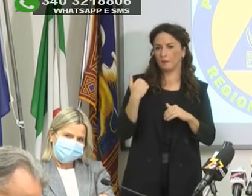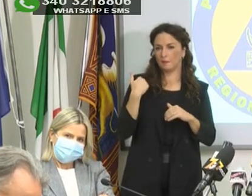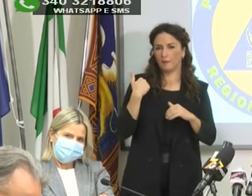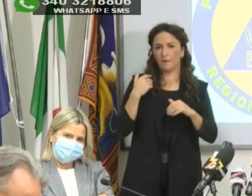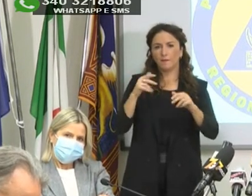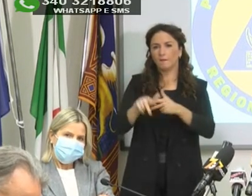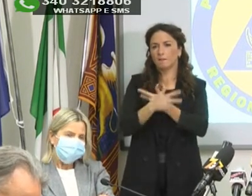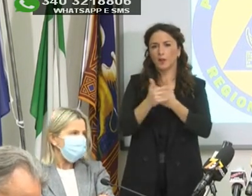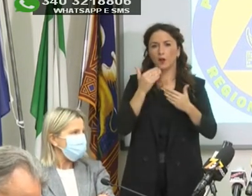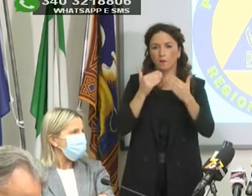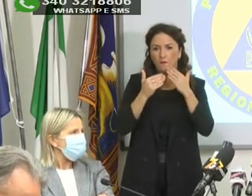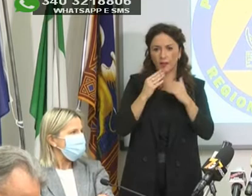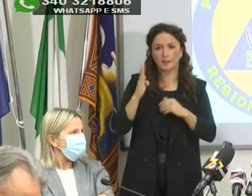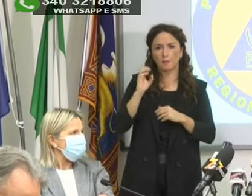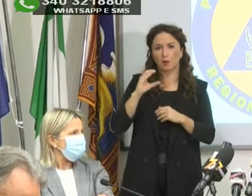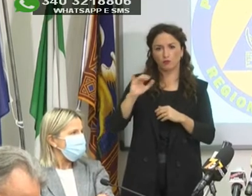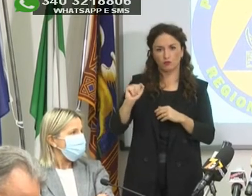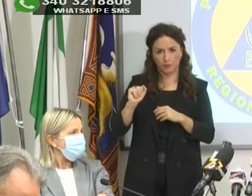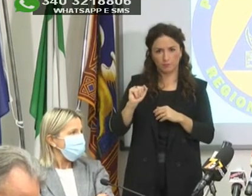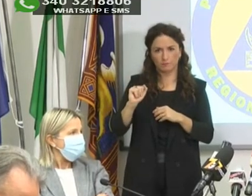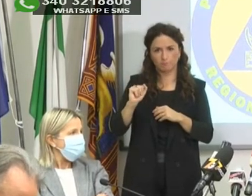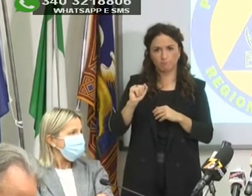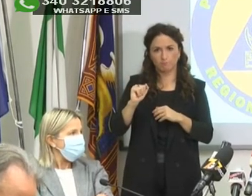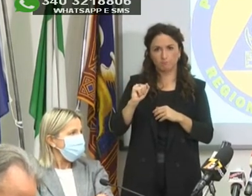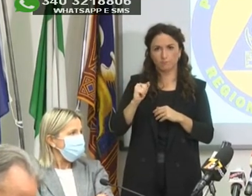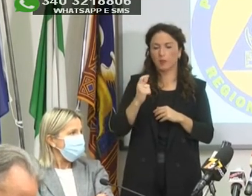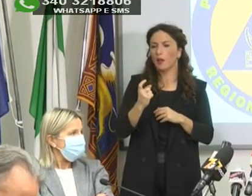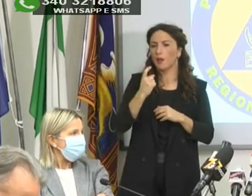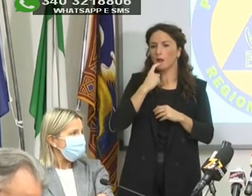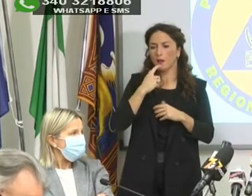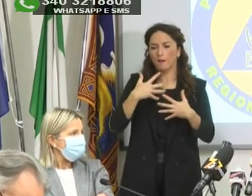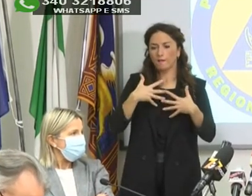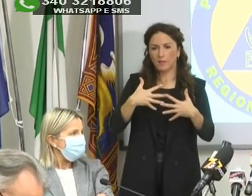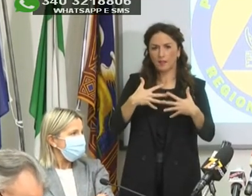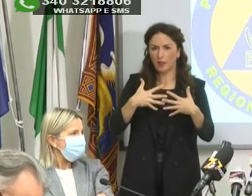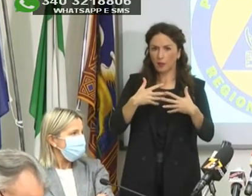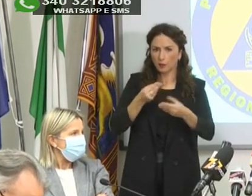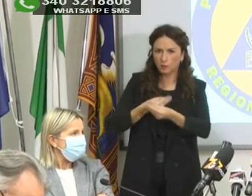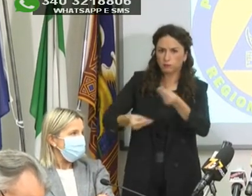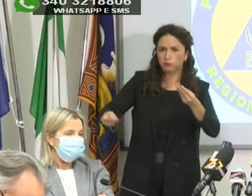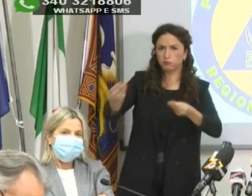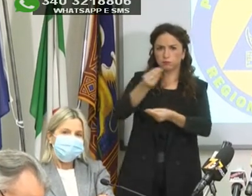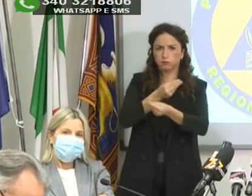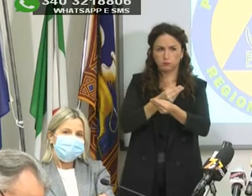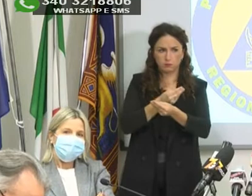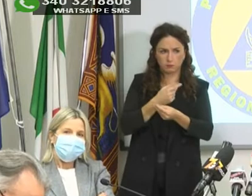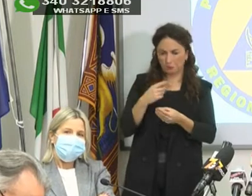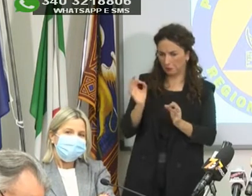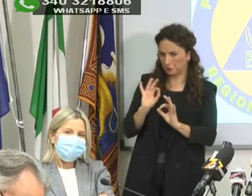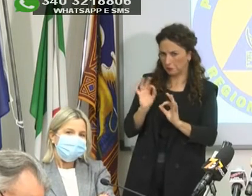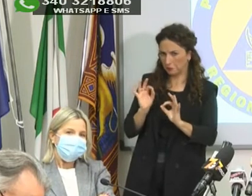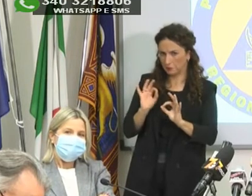con Boccia che ha distribuito altri 1.400 ventilatori alle regioni, così mi dicono, volevo capire. No, noi non abbiamo videoconferenze.